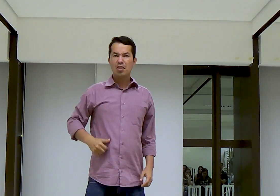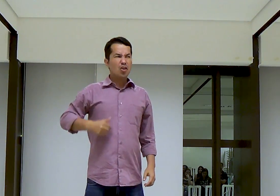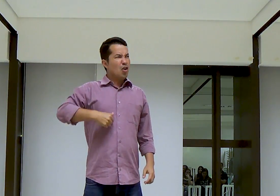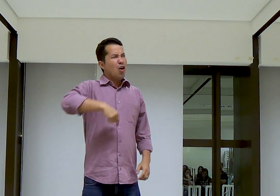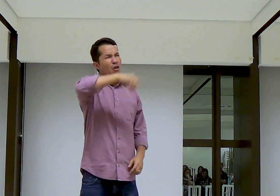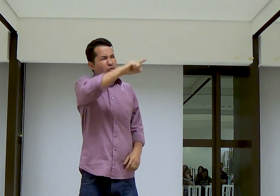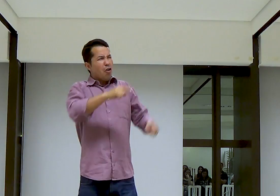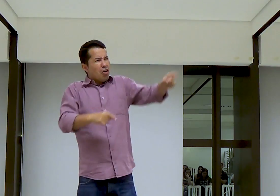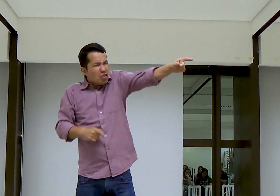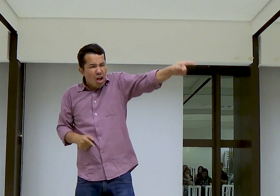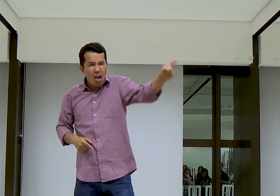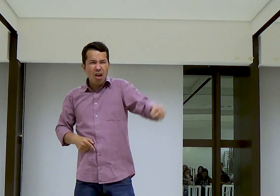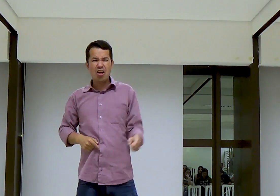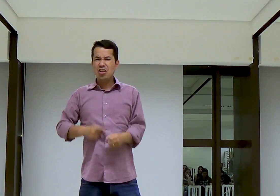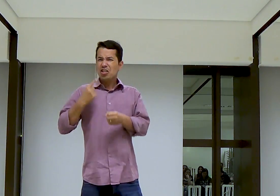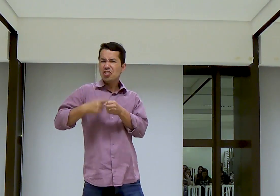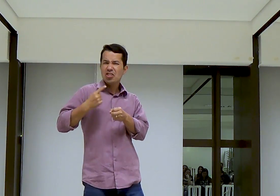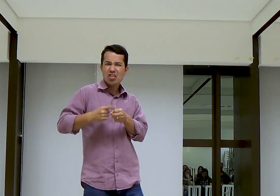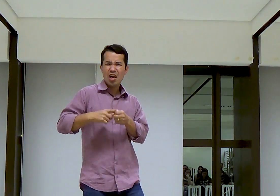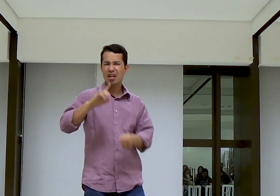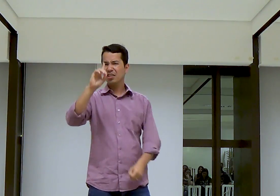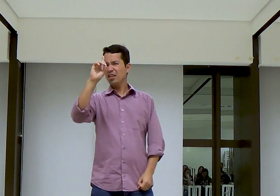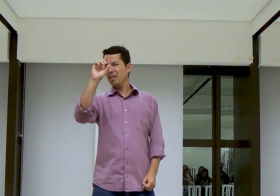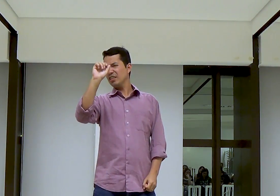aconteciam muitas coisas através da vida dele. Mas um dia,